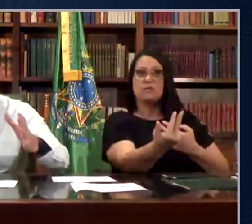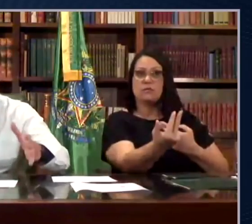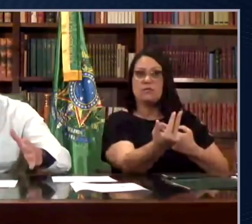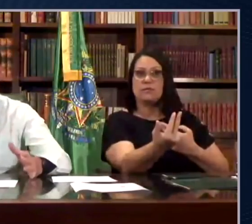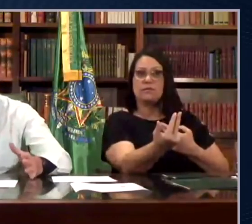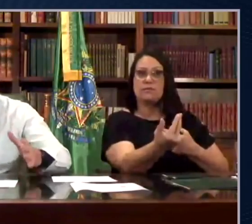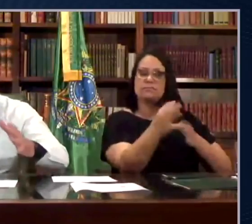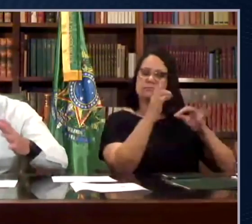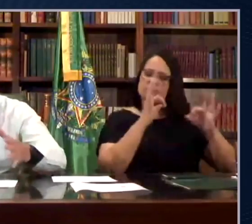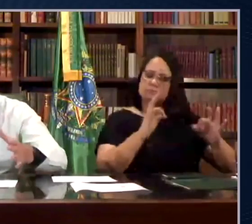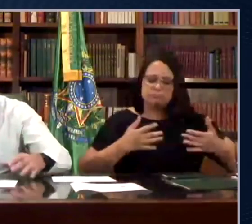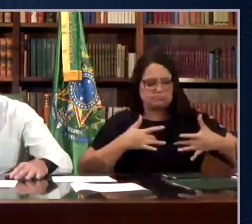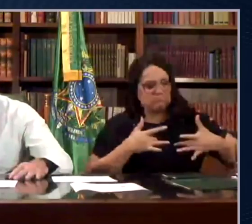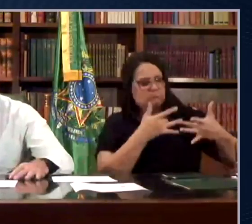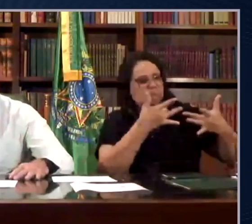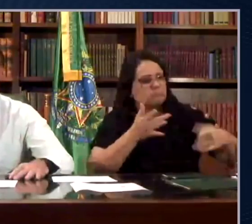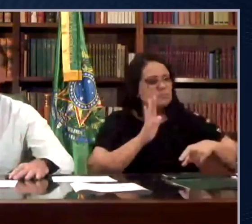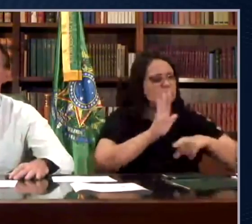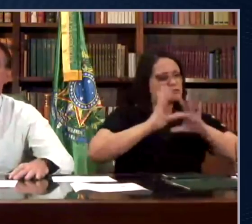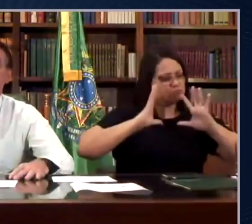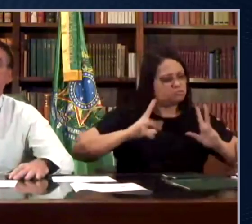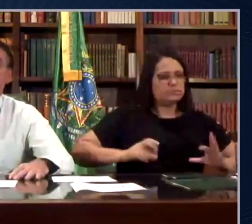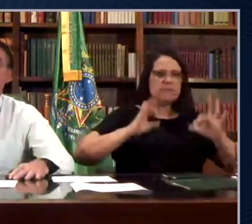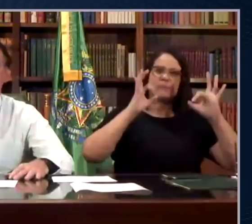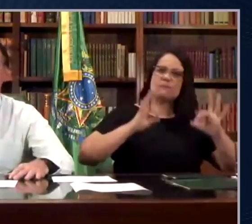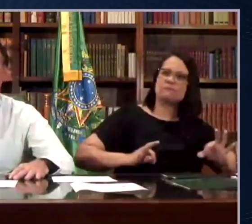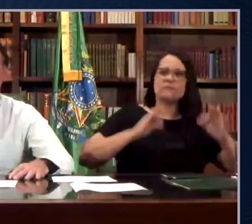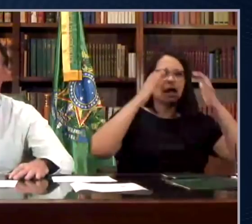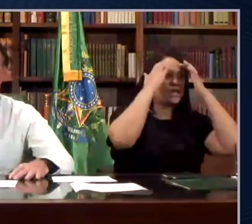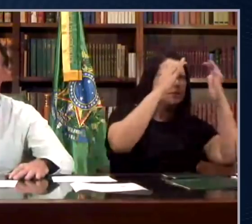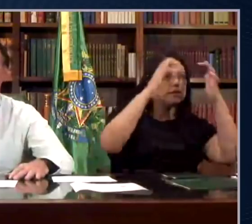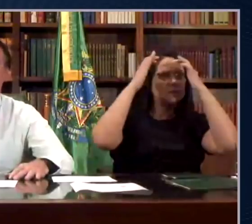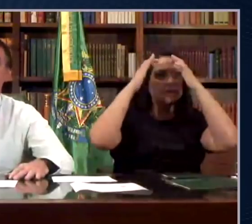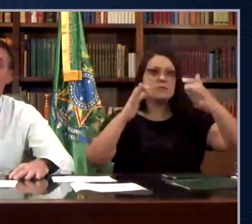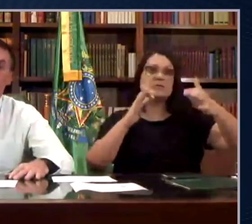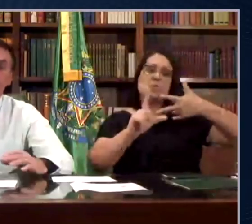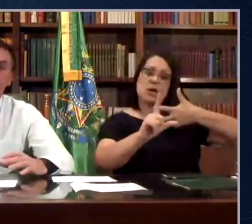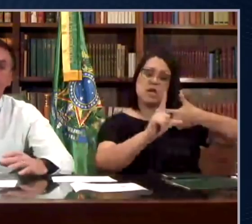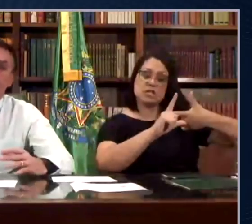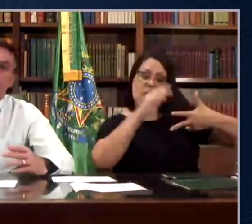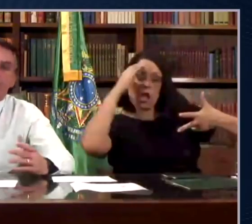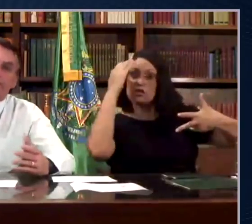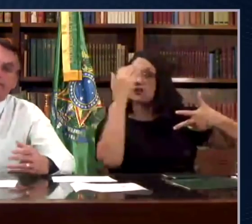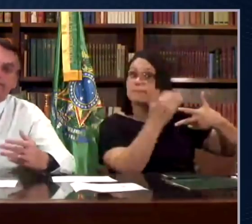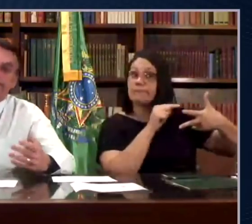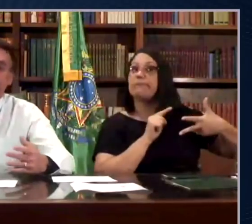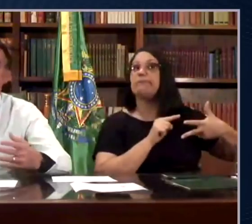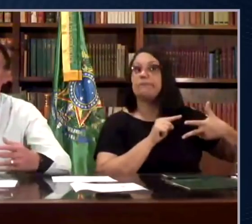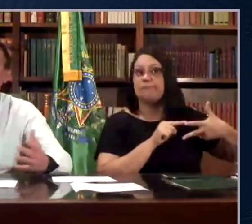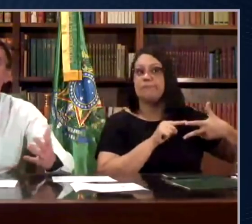seja, com muita austeridade, com honestidade e tratando com respeito ao legislativo e não